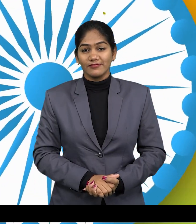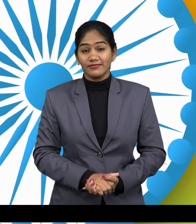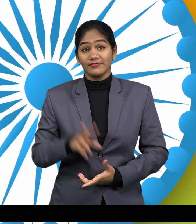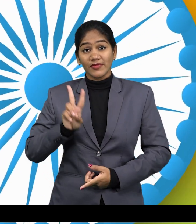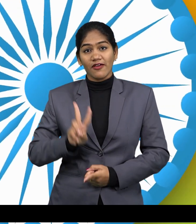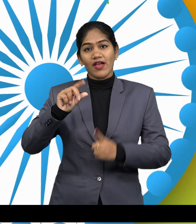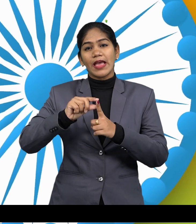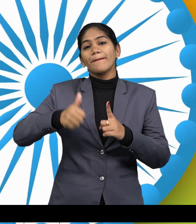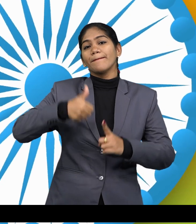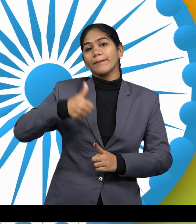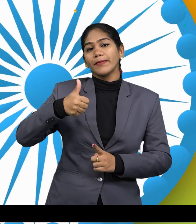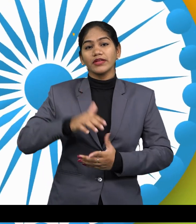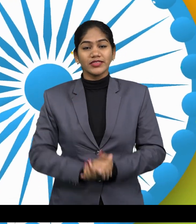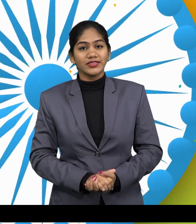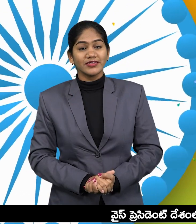ఉపాధ్యక్షుడు